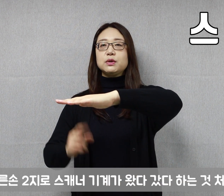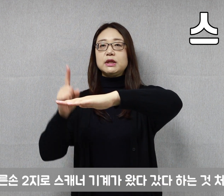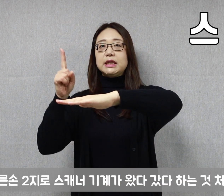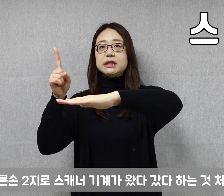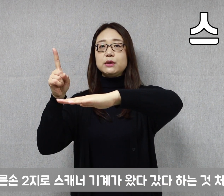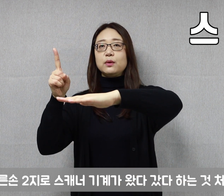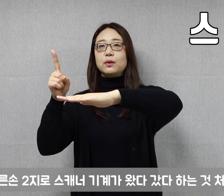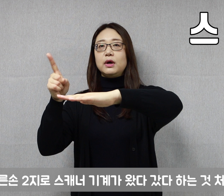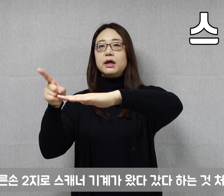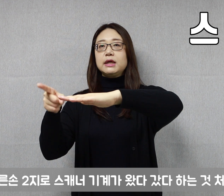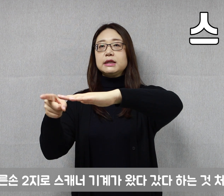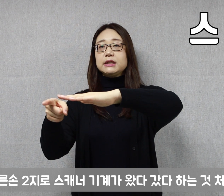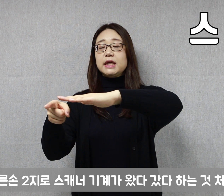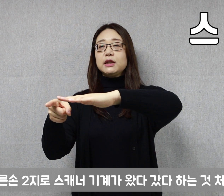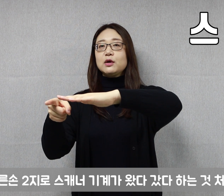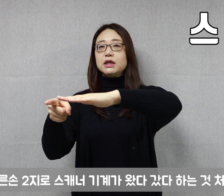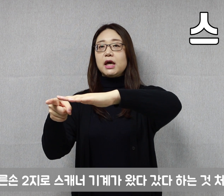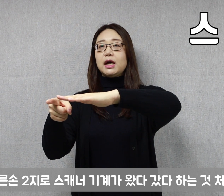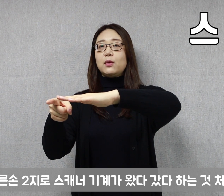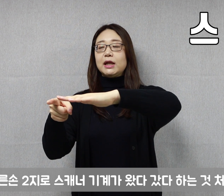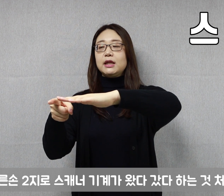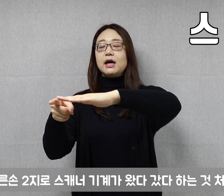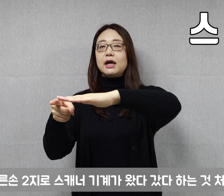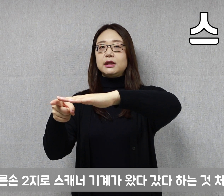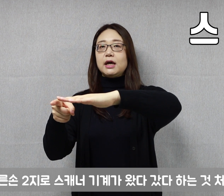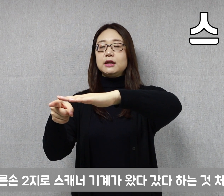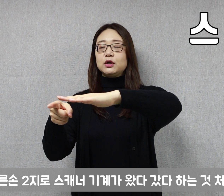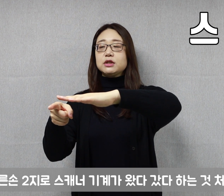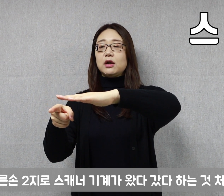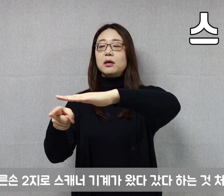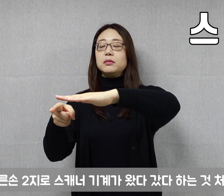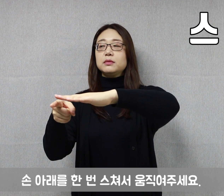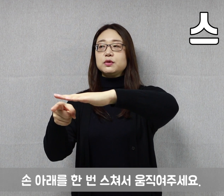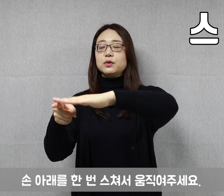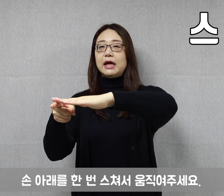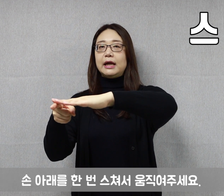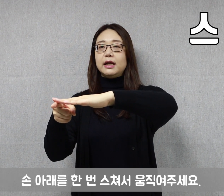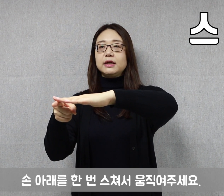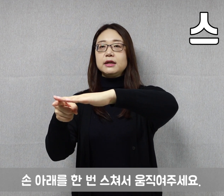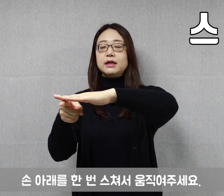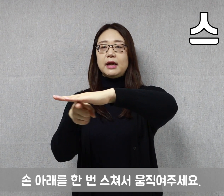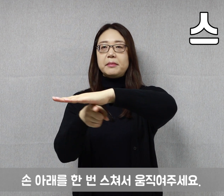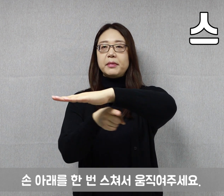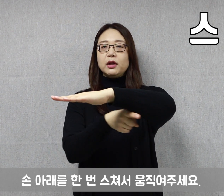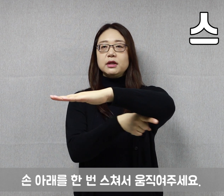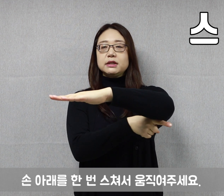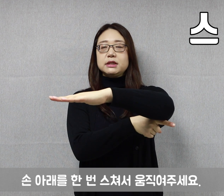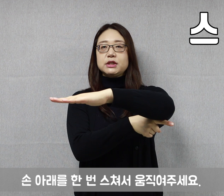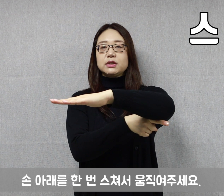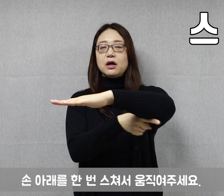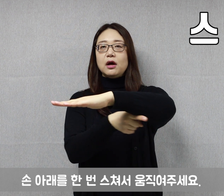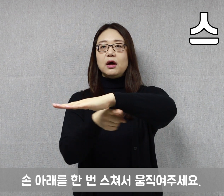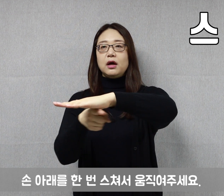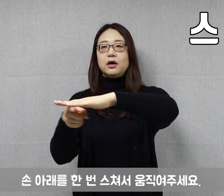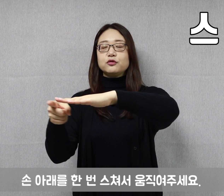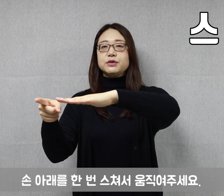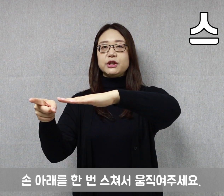오른손 이지로 스캐너 기계가 왔다 갔다 하는 것처럼 손 아래를 한번 스쳐서